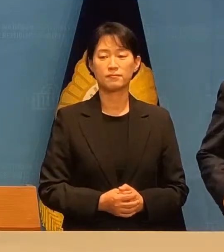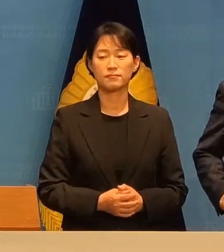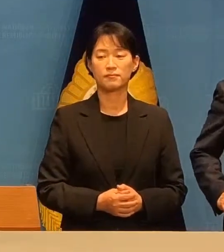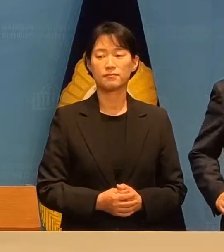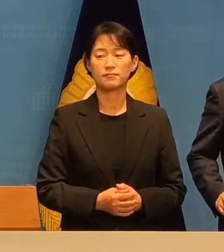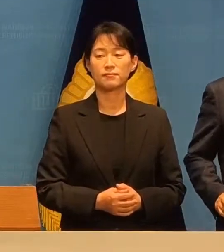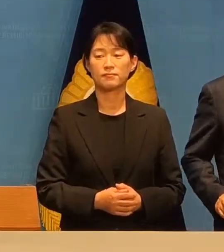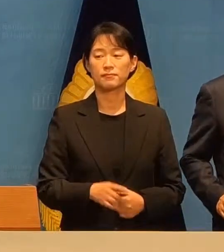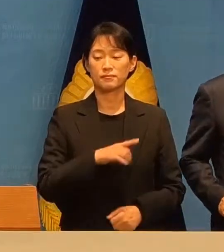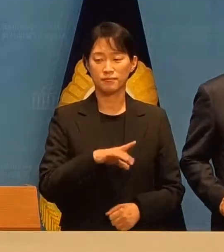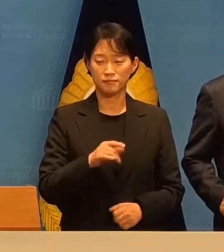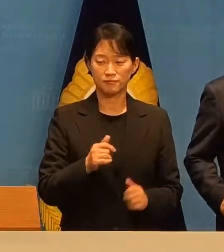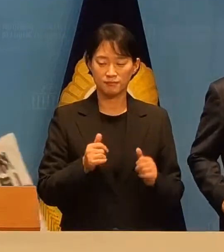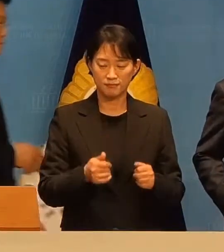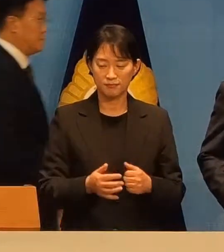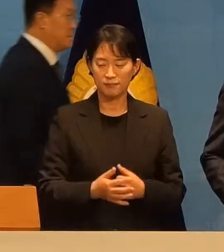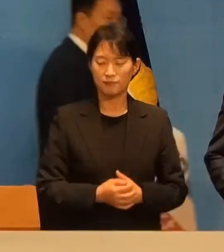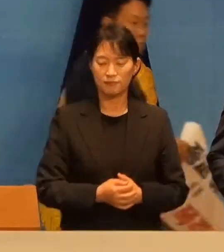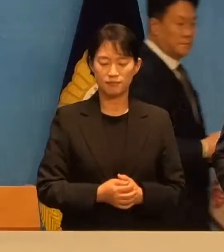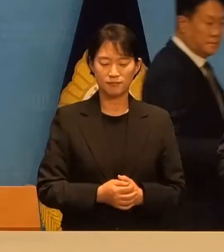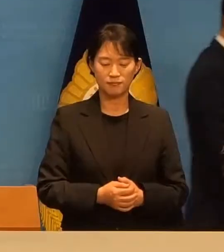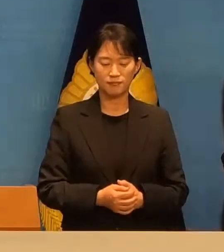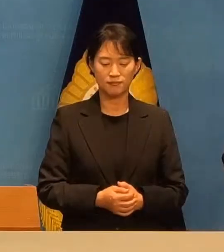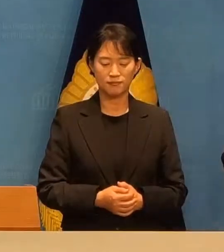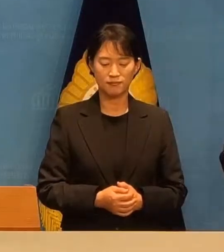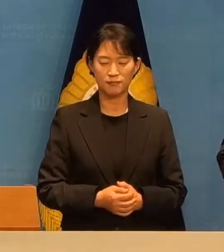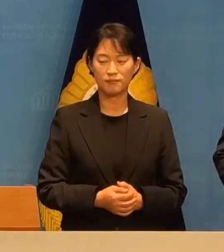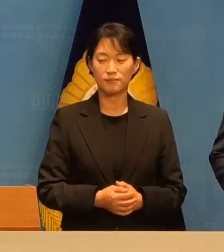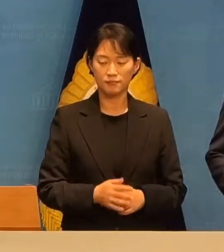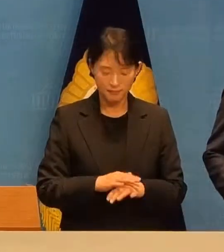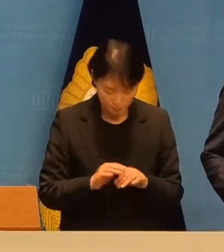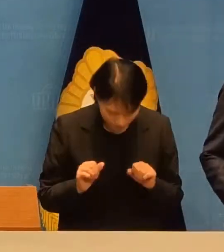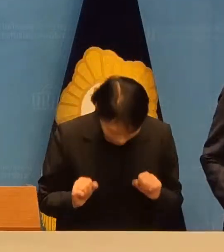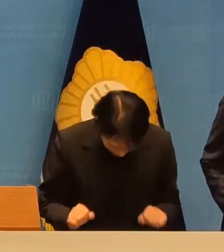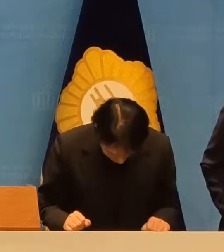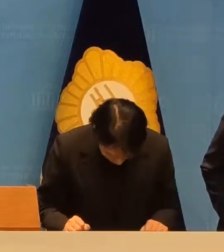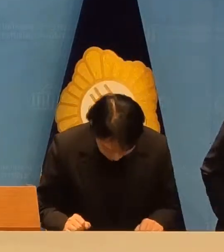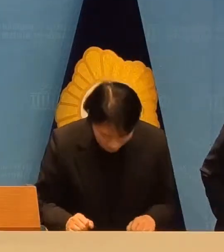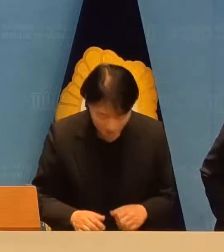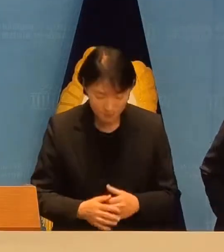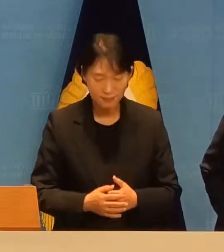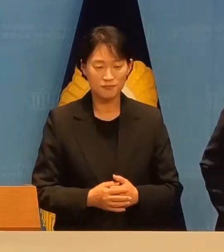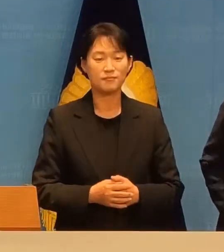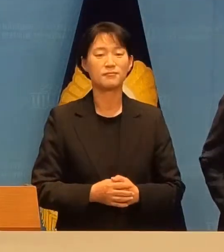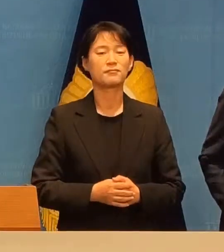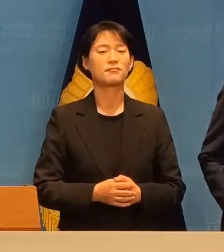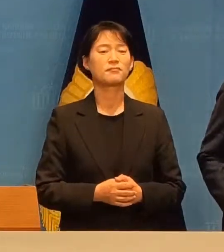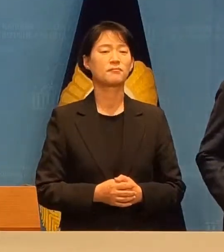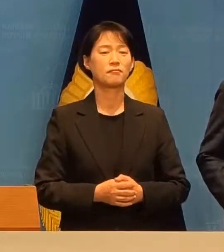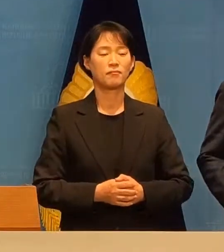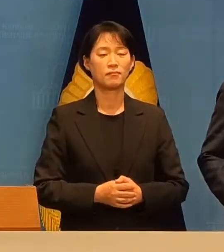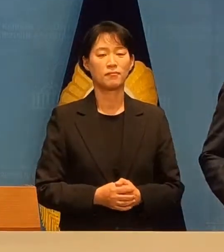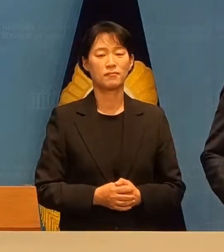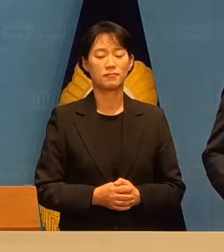하겠습니다. 자, 먼저 인사하시고요. 먼저 인사하시고, 인사.